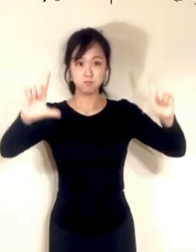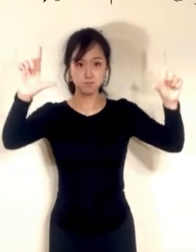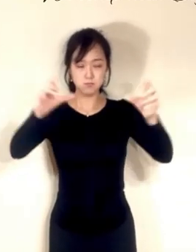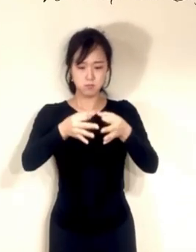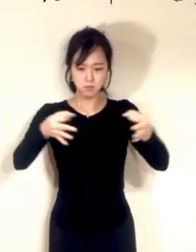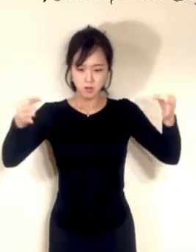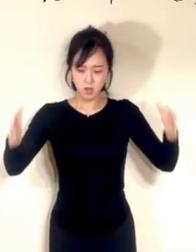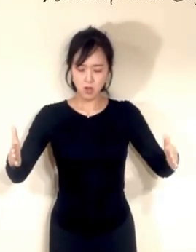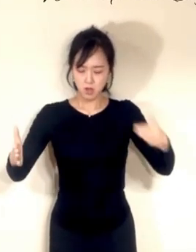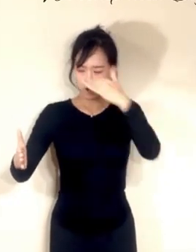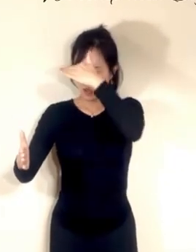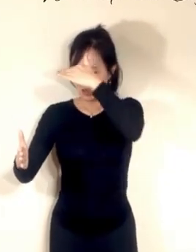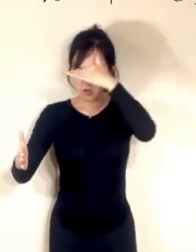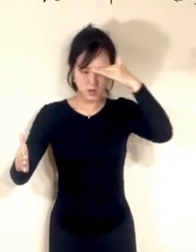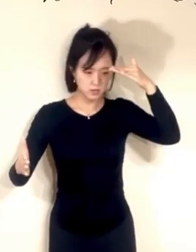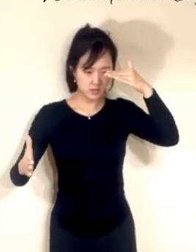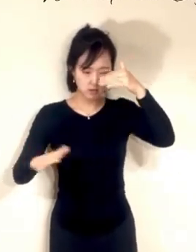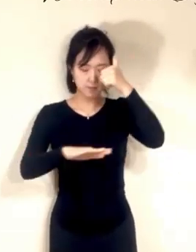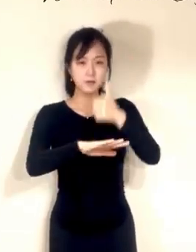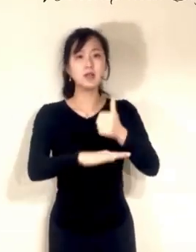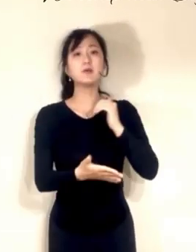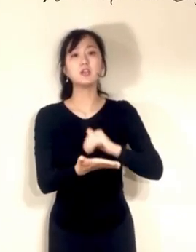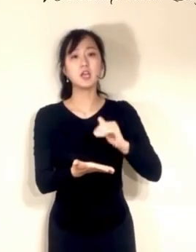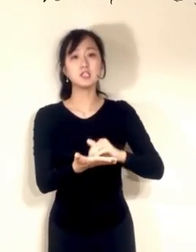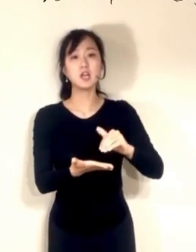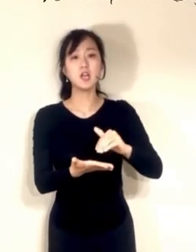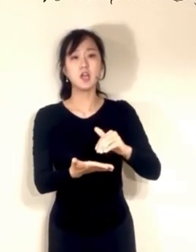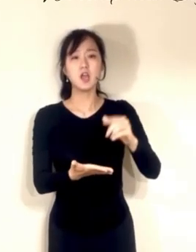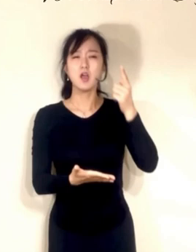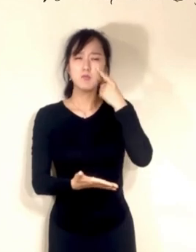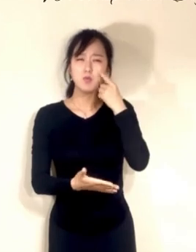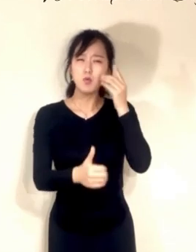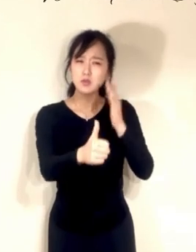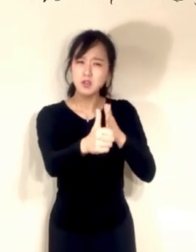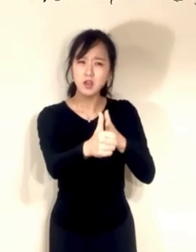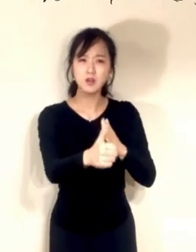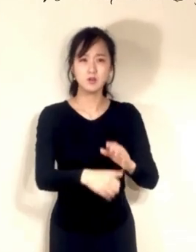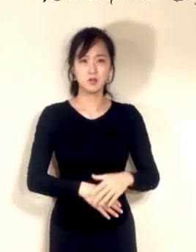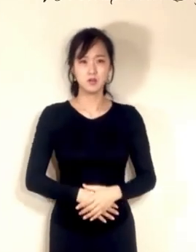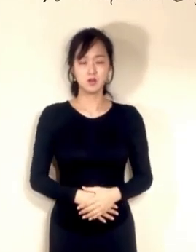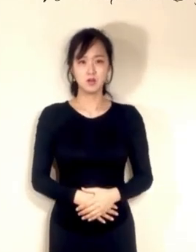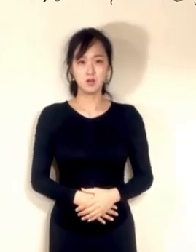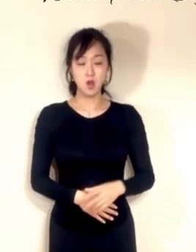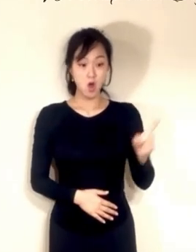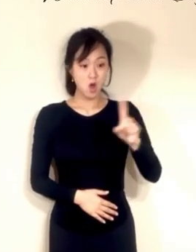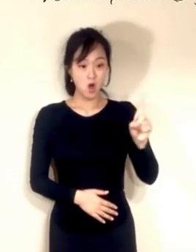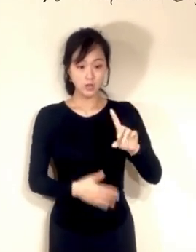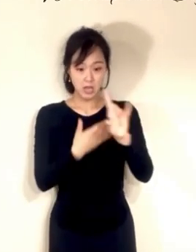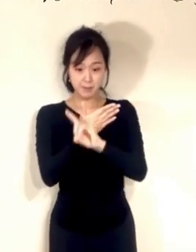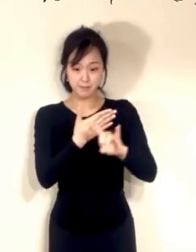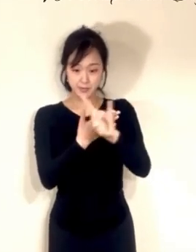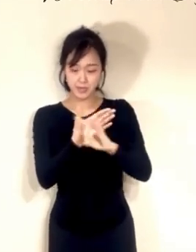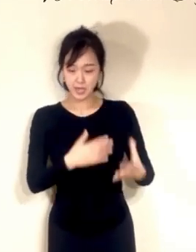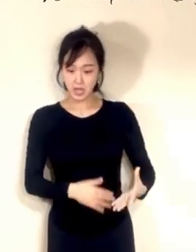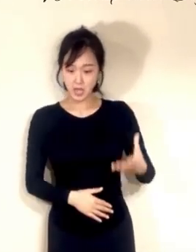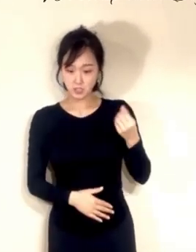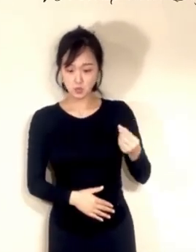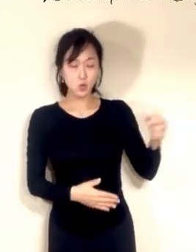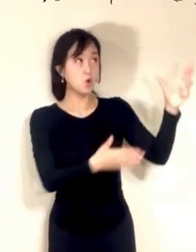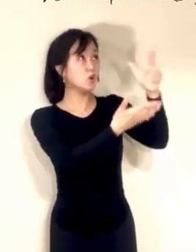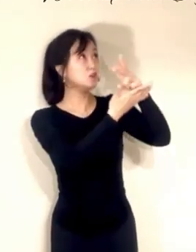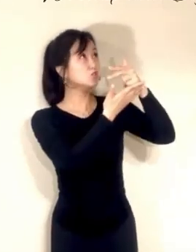2022년 한 해를 돌아보며 우리는 결산해 보는 겁니다. 나는 올 한 해 어떠한